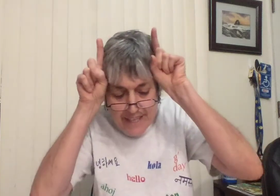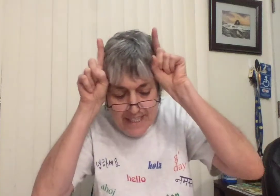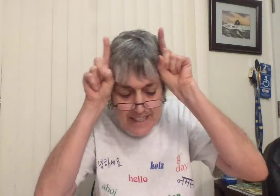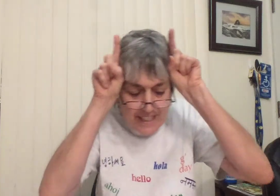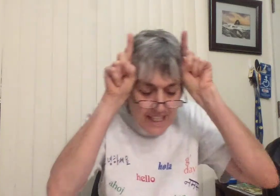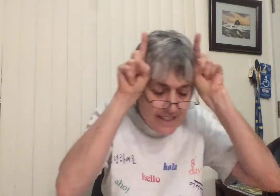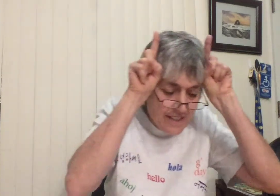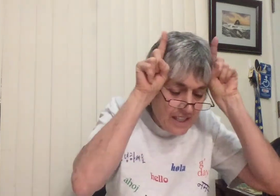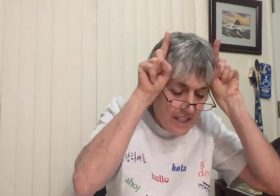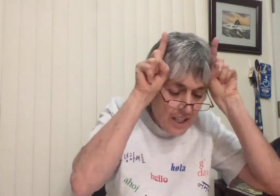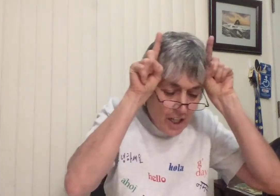extraterrestres